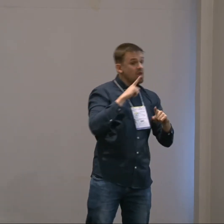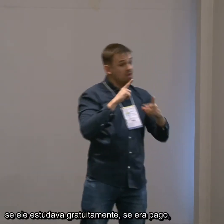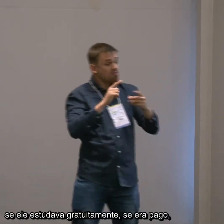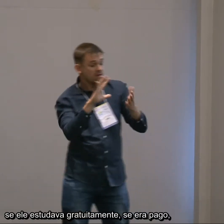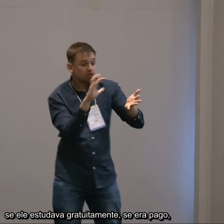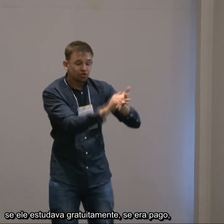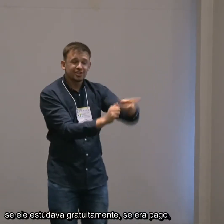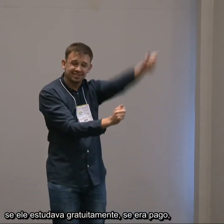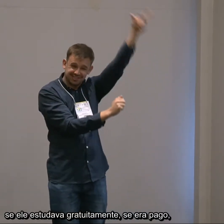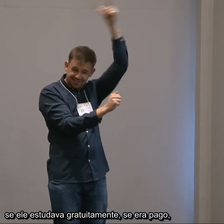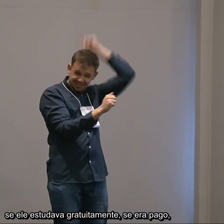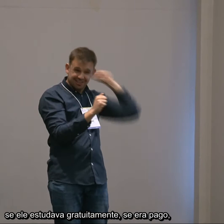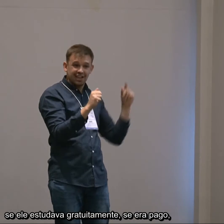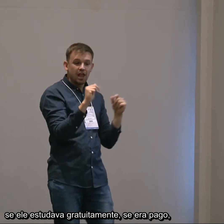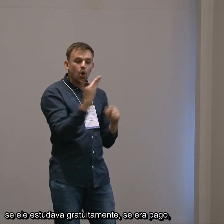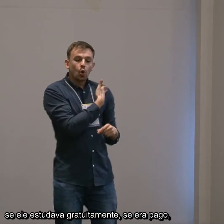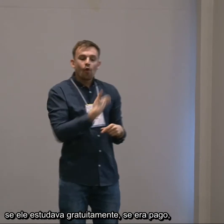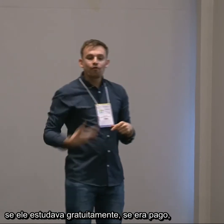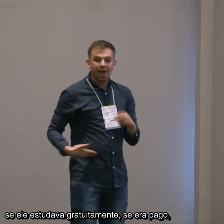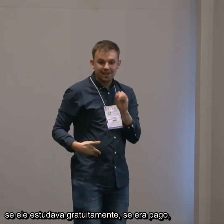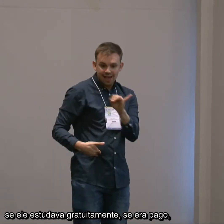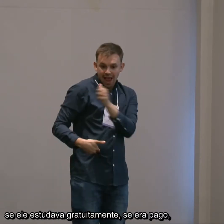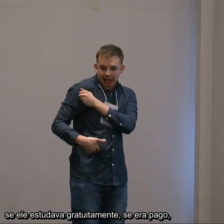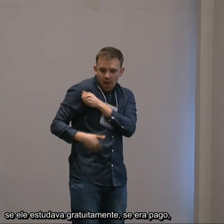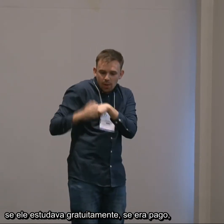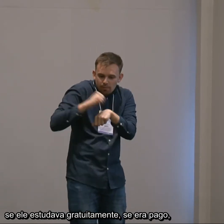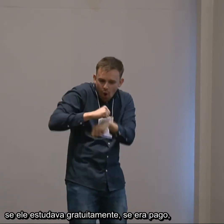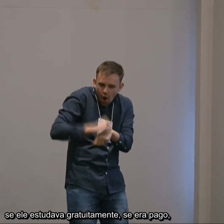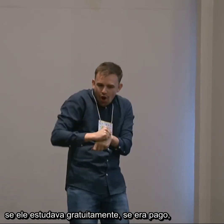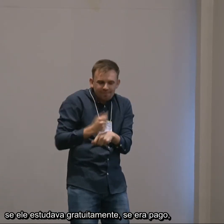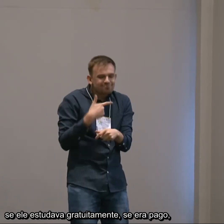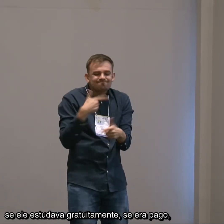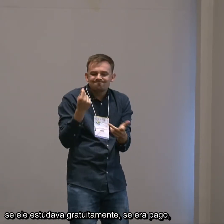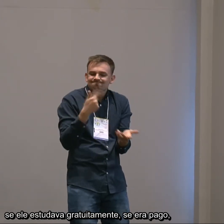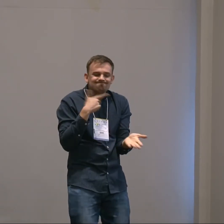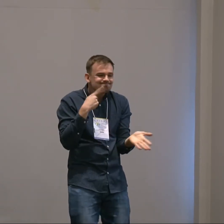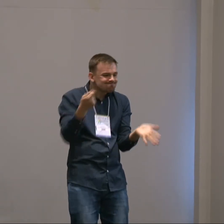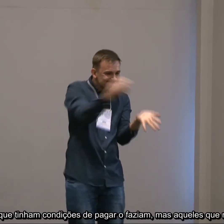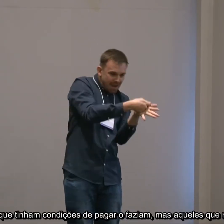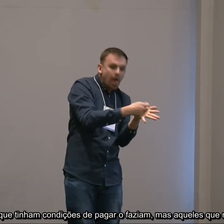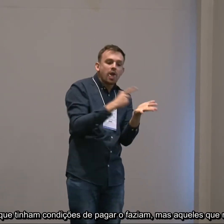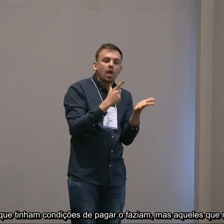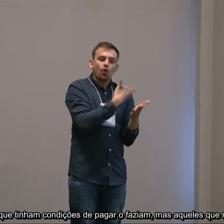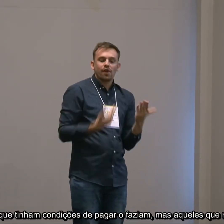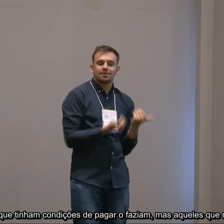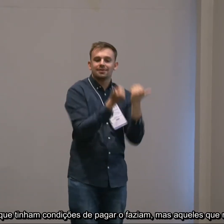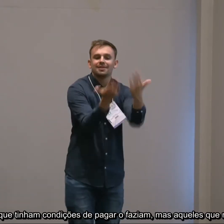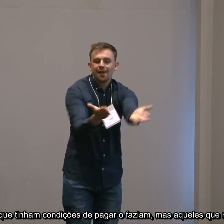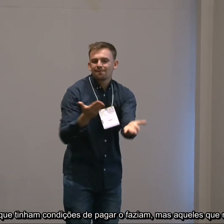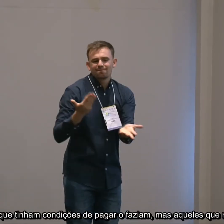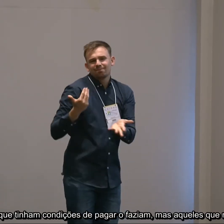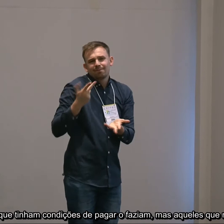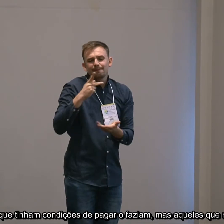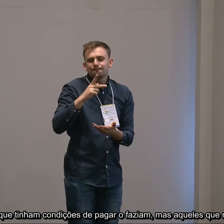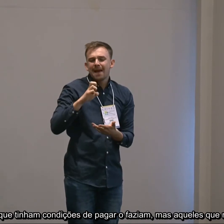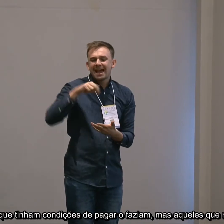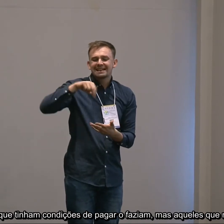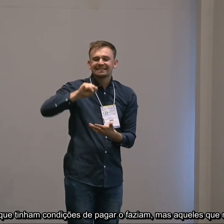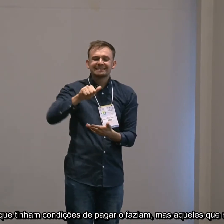se era ele estudava gratuitamente ou se era pago aqueles alunos que tinham condições de pagar